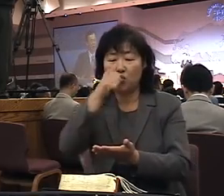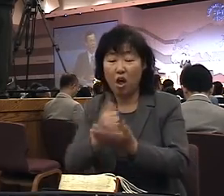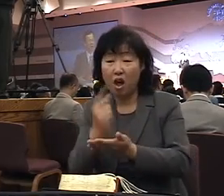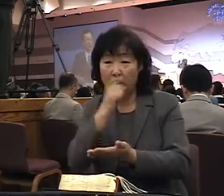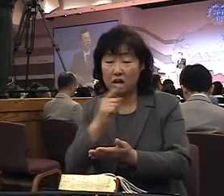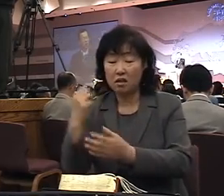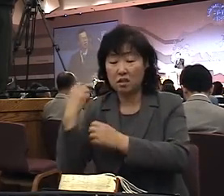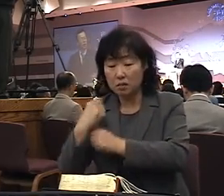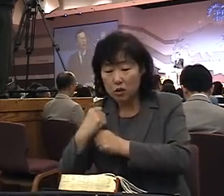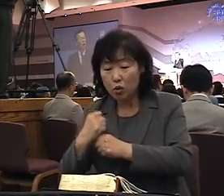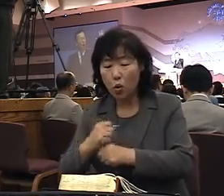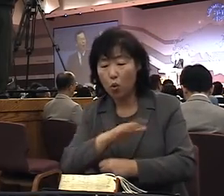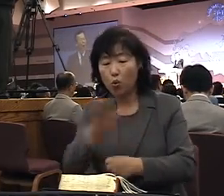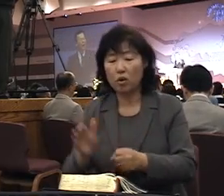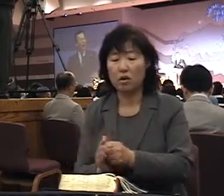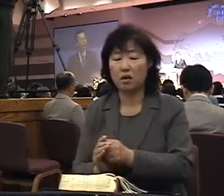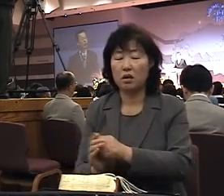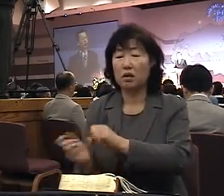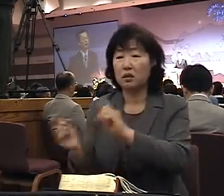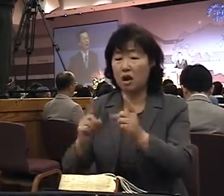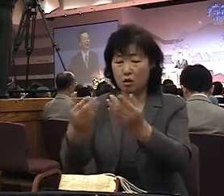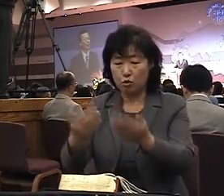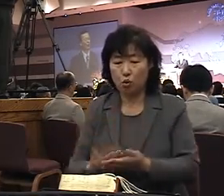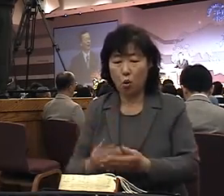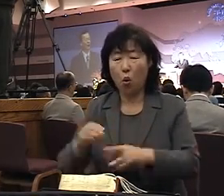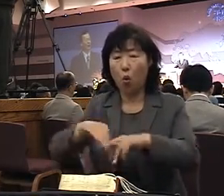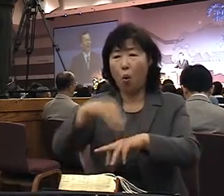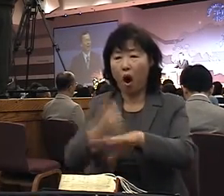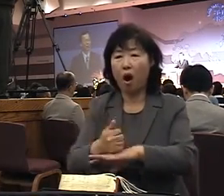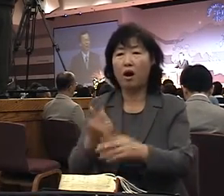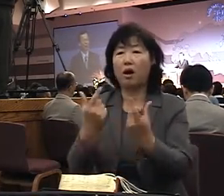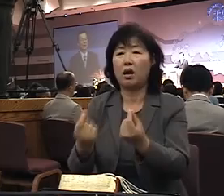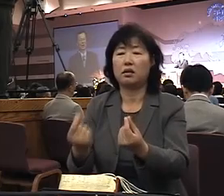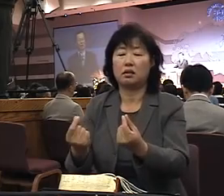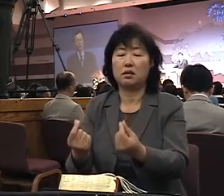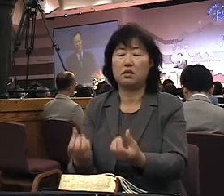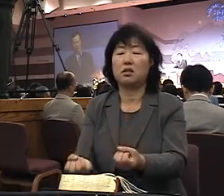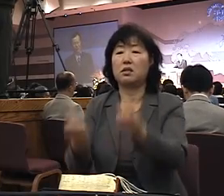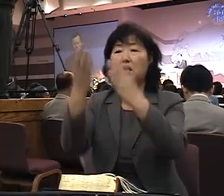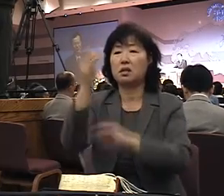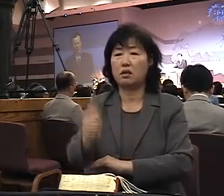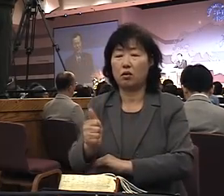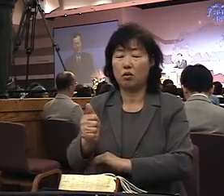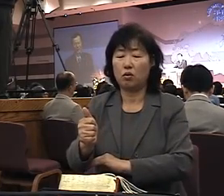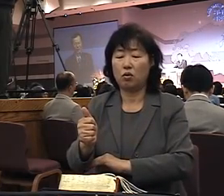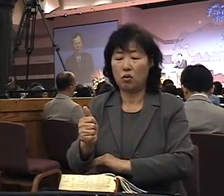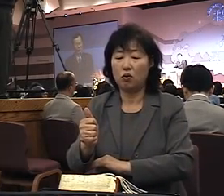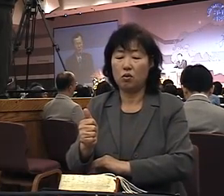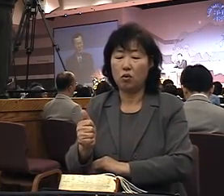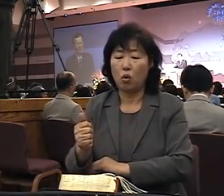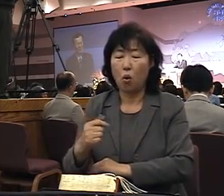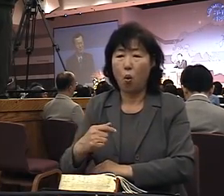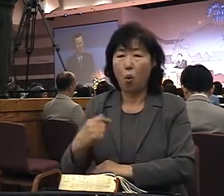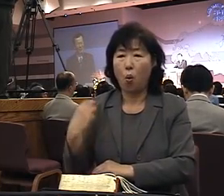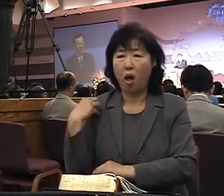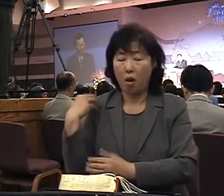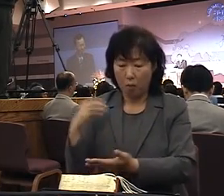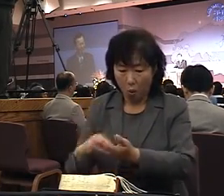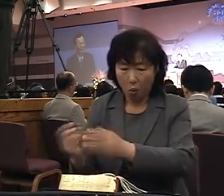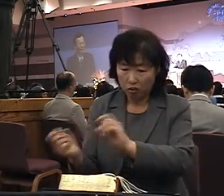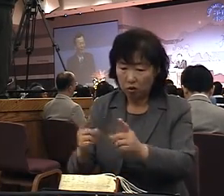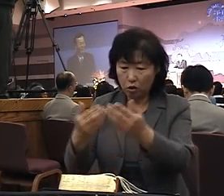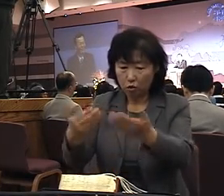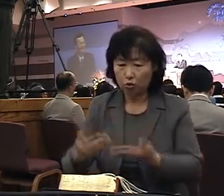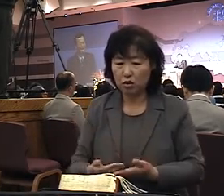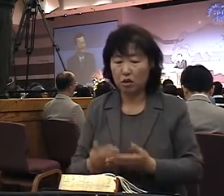짊어지심으로 우리를 살려주시어서 왕같은 제사장으로 만들어주시는 하나님의 회복을 보여주시고 있는 것입니다.